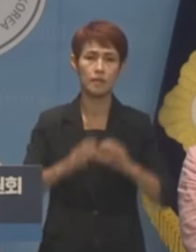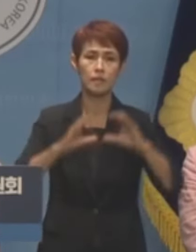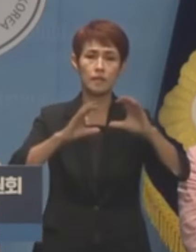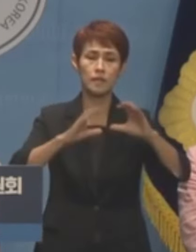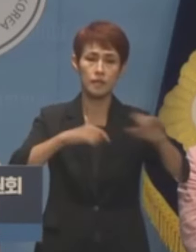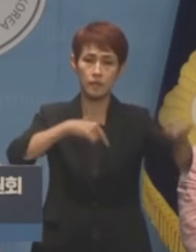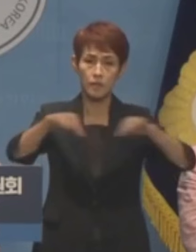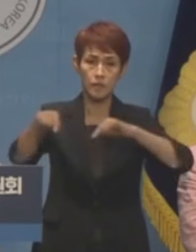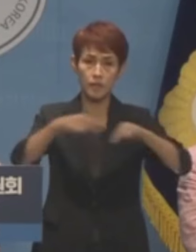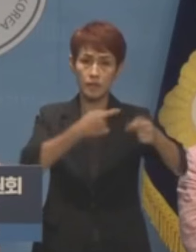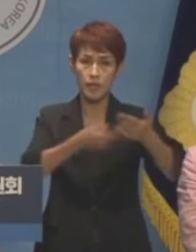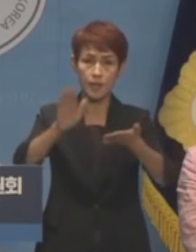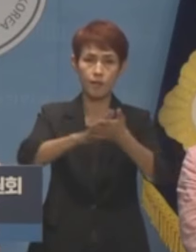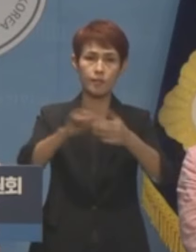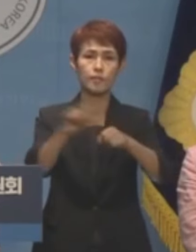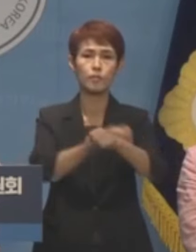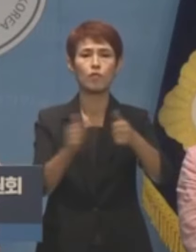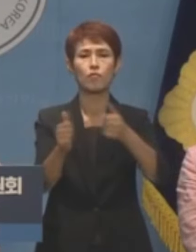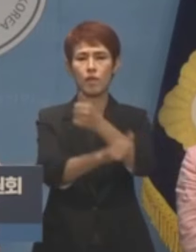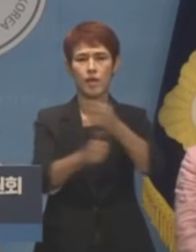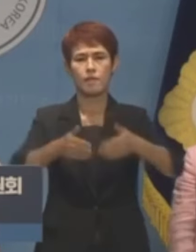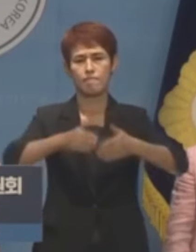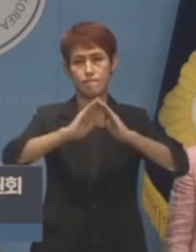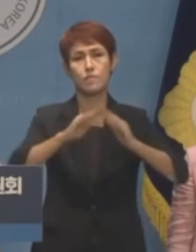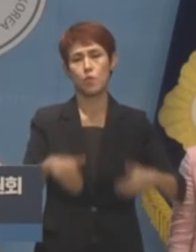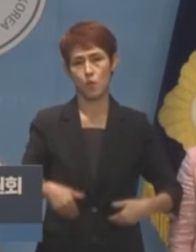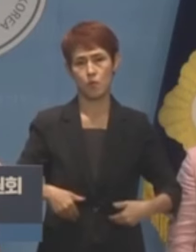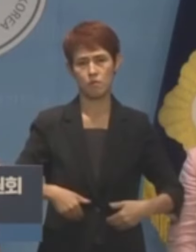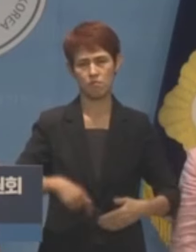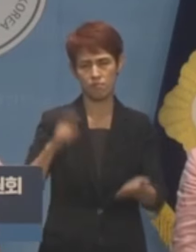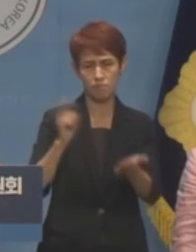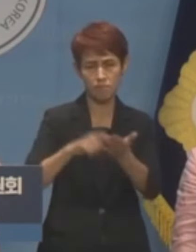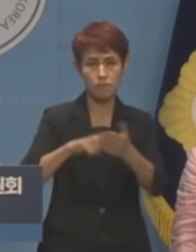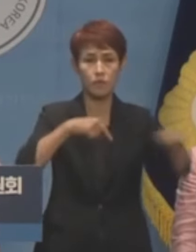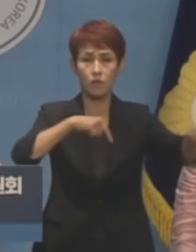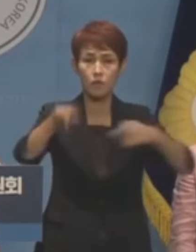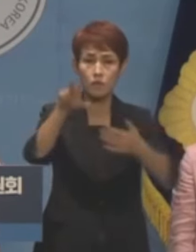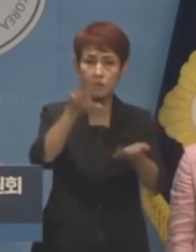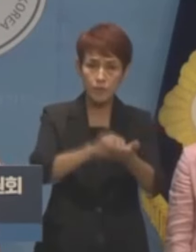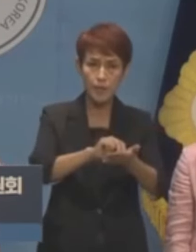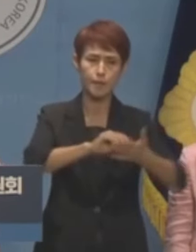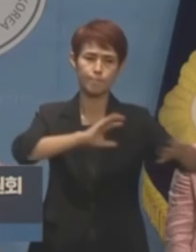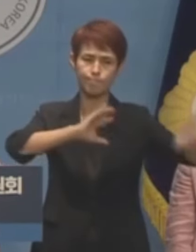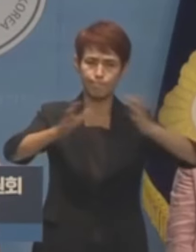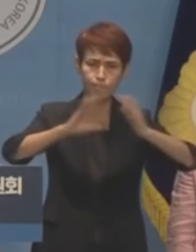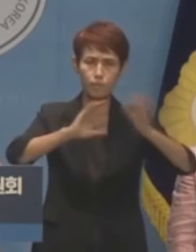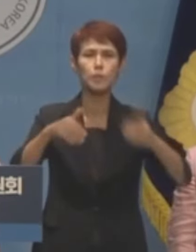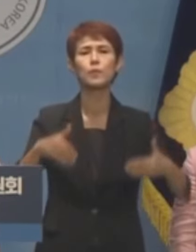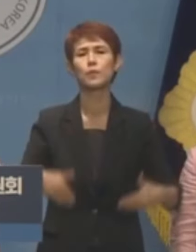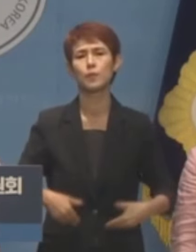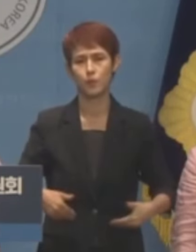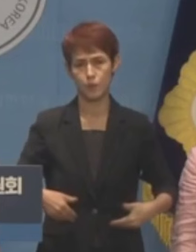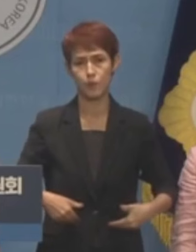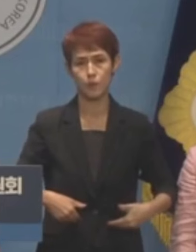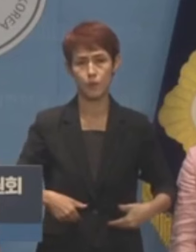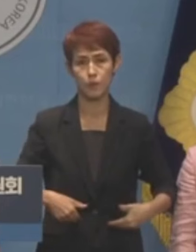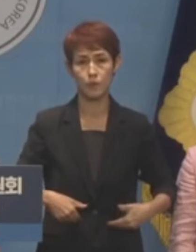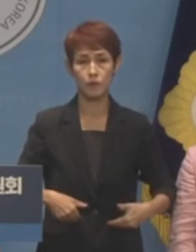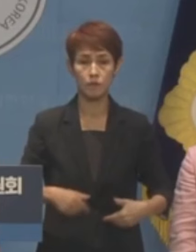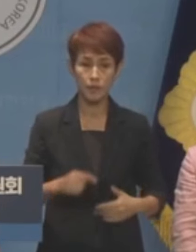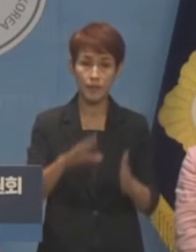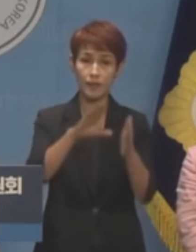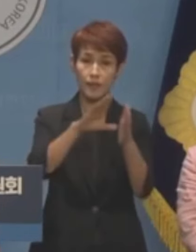특별 위원회를 구성해 시급한 정치 개혁 현안들을 논의 테이블에 함께 올려야 합니다 이